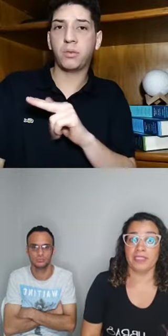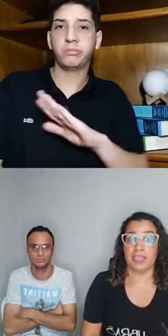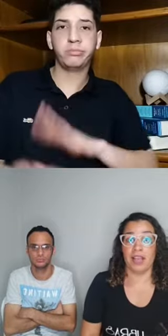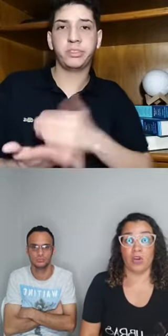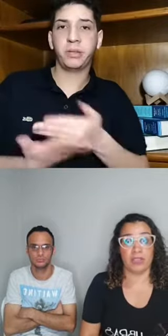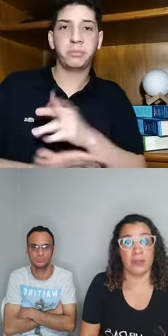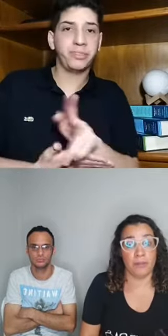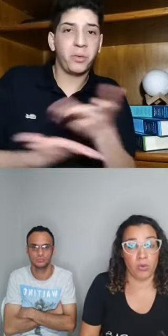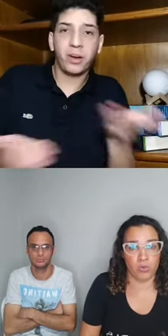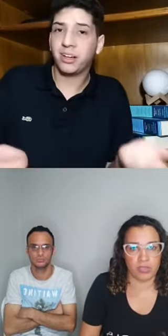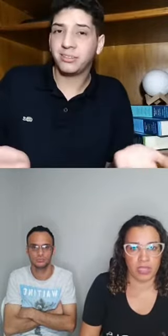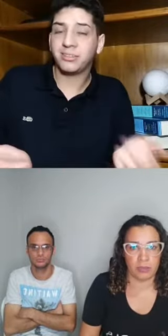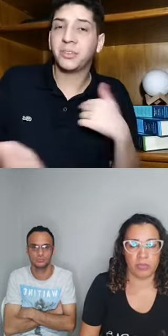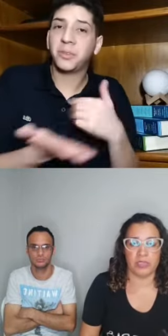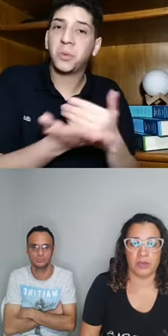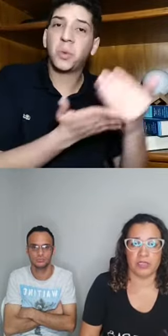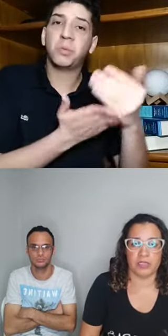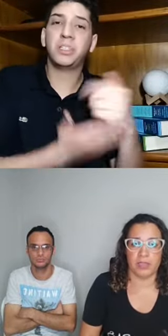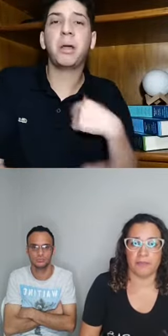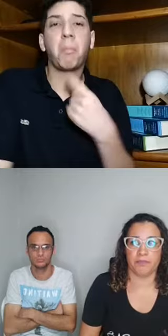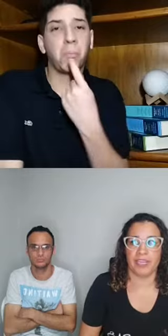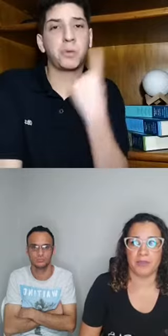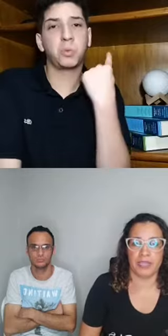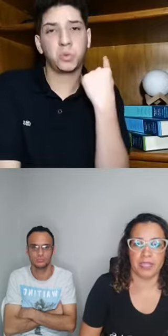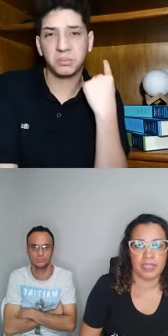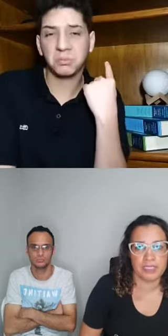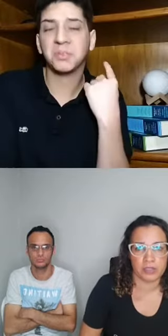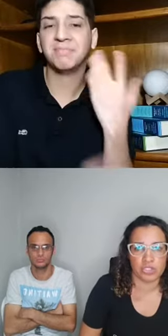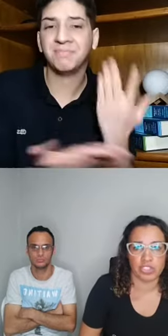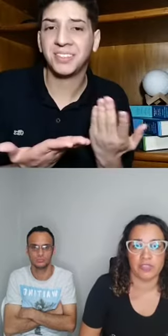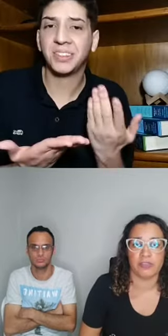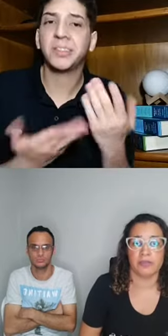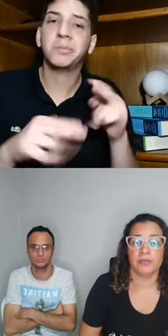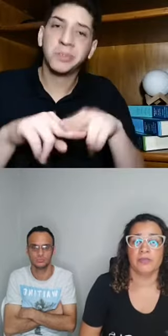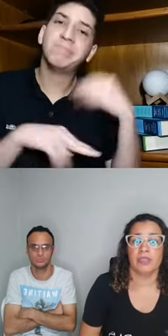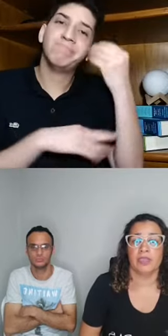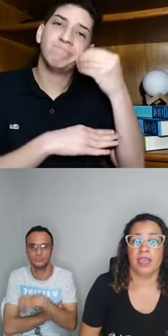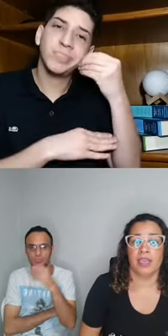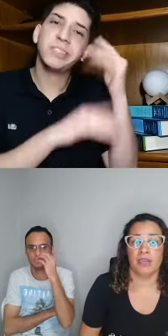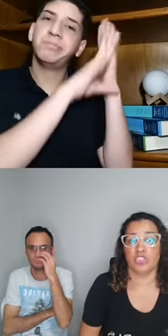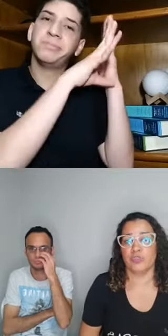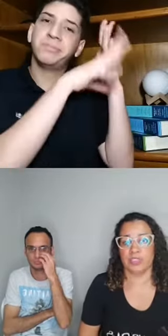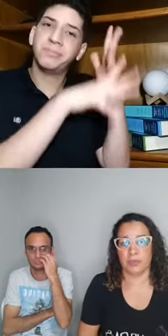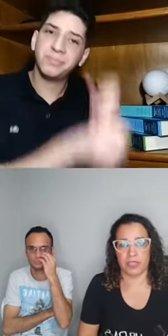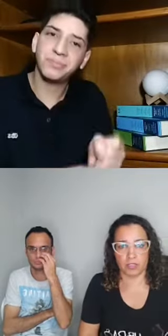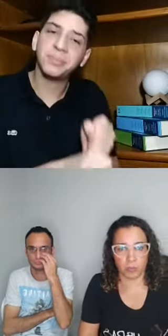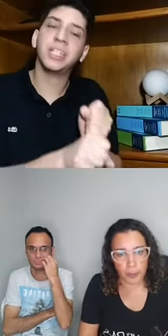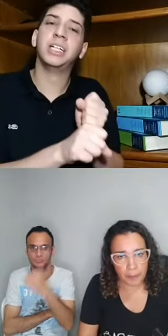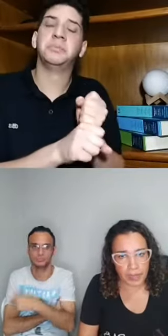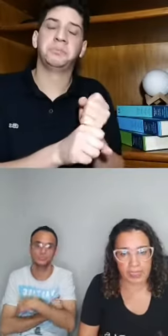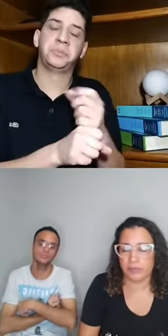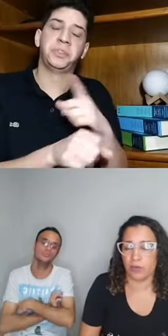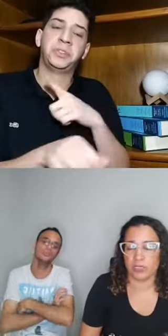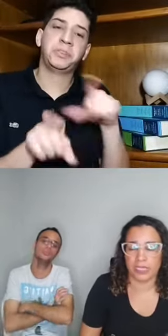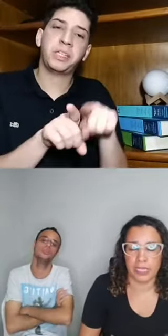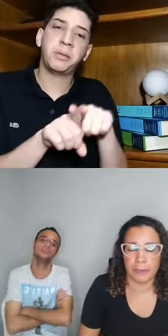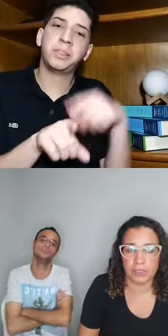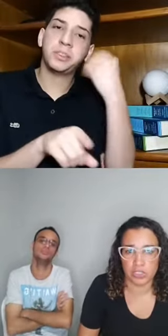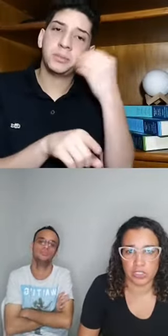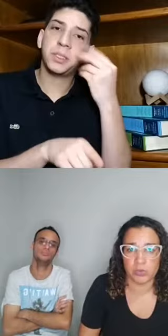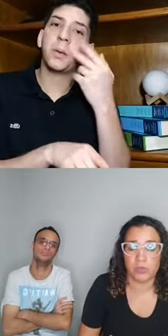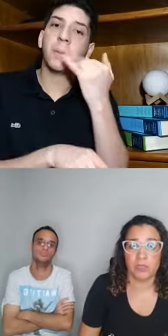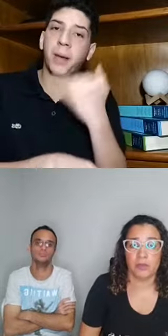eu comecei agora tem pouco tempo. Então, assim, pela experiência que eu tive uma experiência com meu pai, vou contar